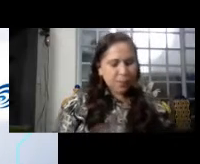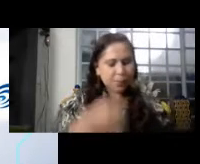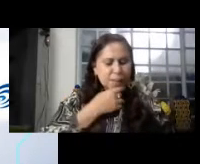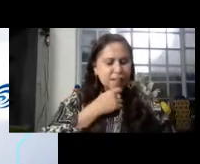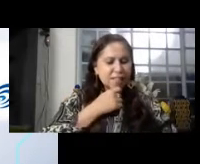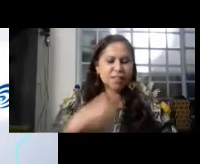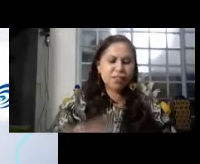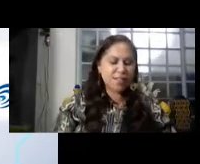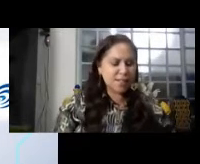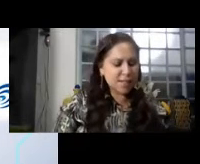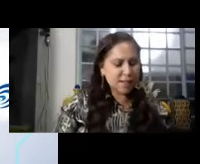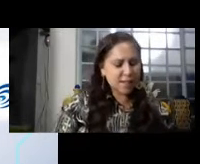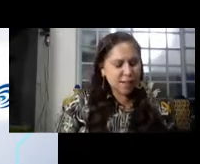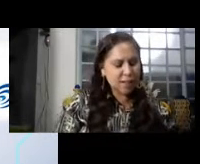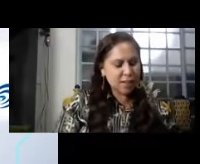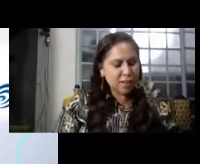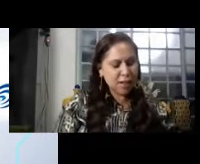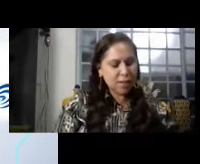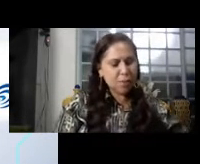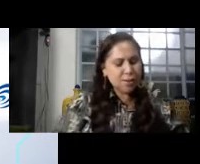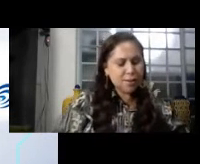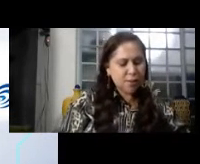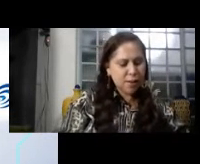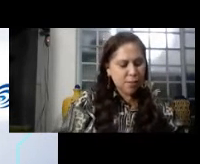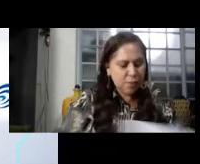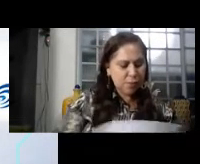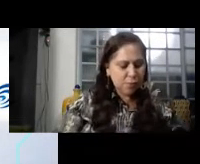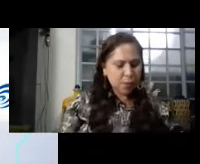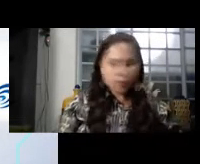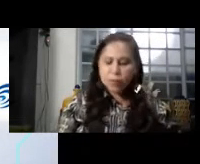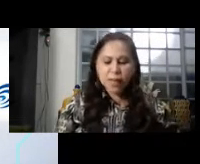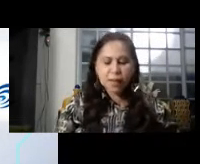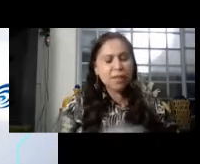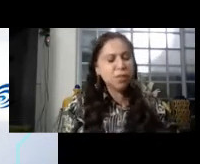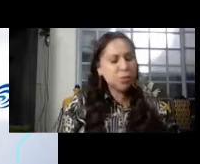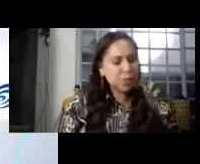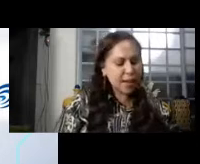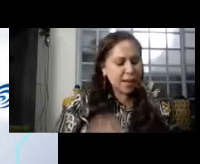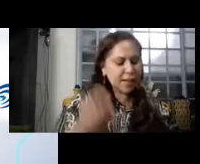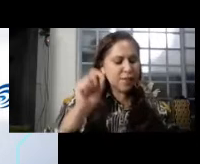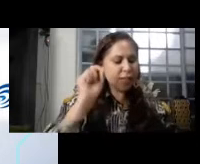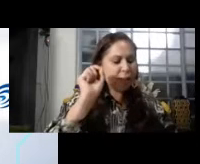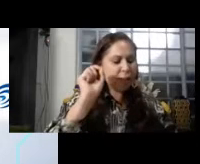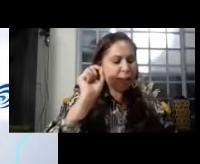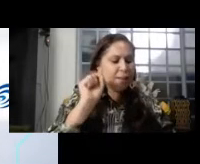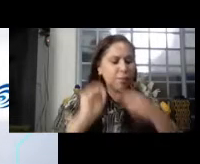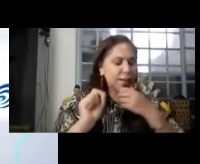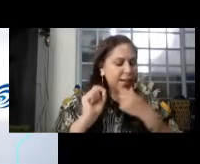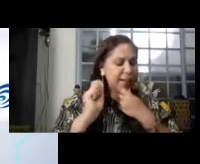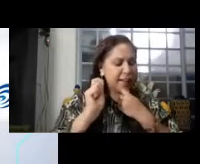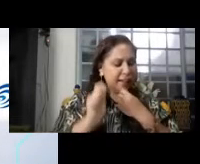Pronto. Como é que a gente faz essa questão da condição, né? Ou da estrutura relativa, que tem a